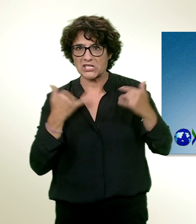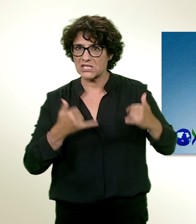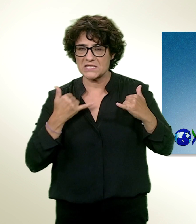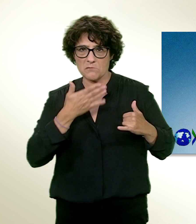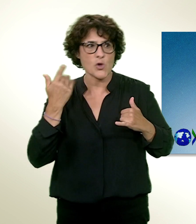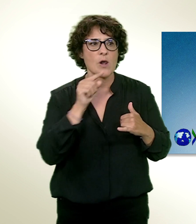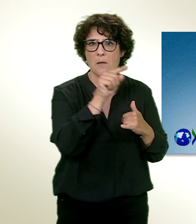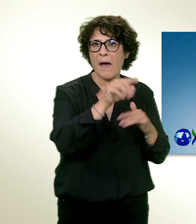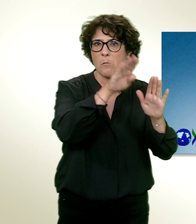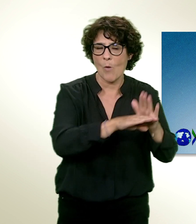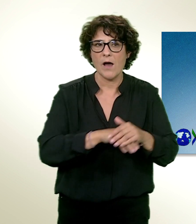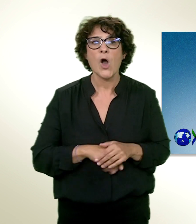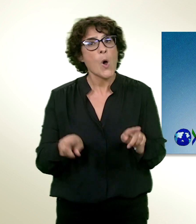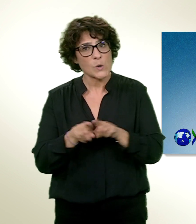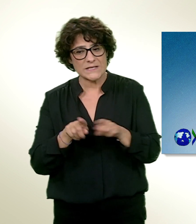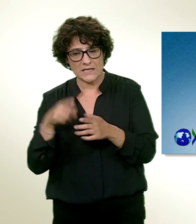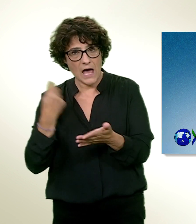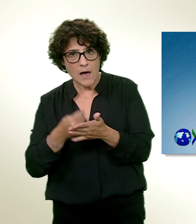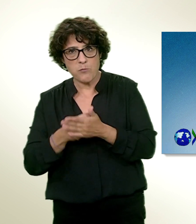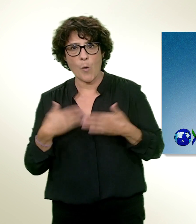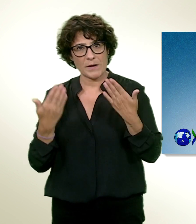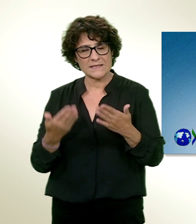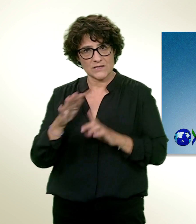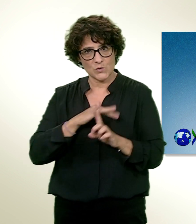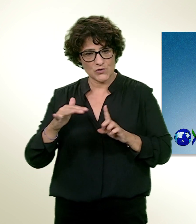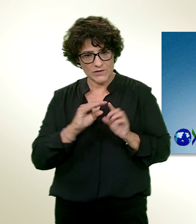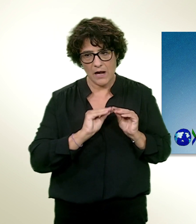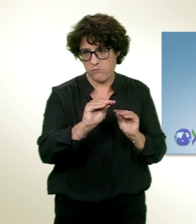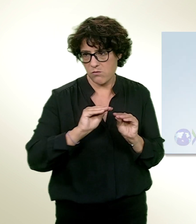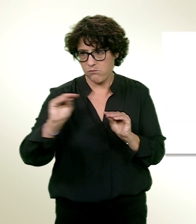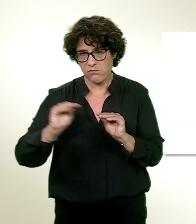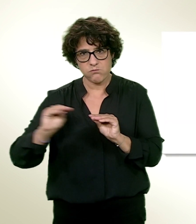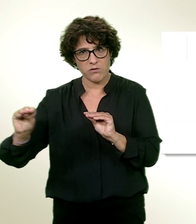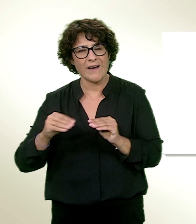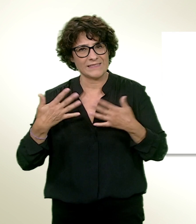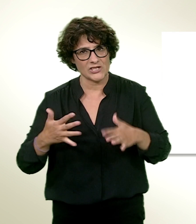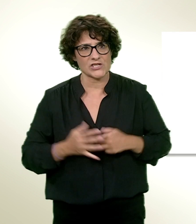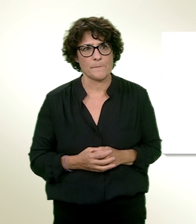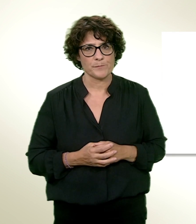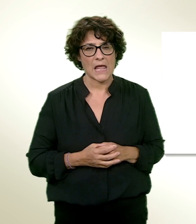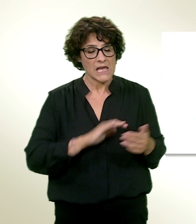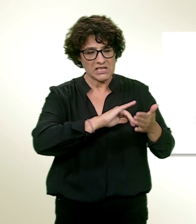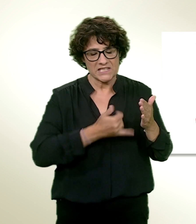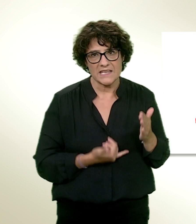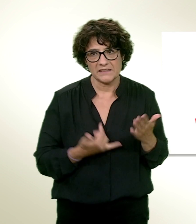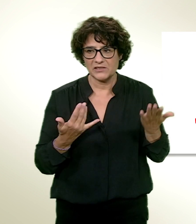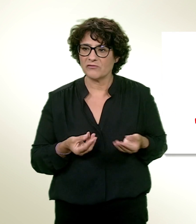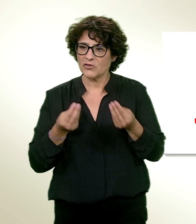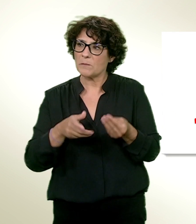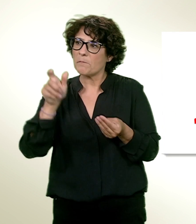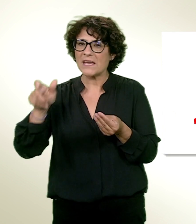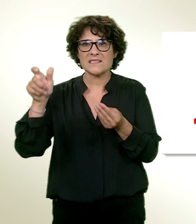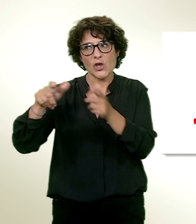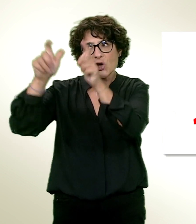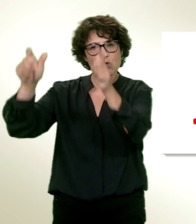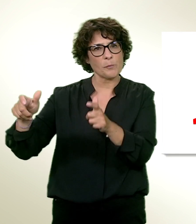se fait déjà par le biais des impôts et des prestations sociales. L'initiative compromet l'attrait de la place économique suisse et